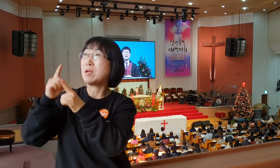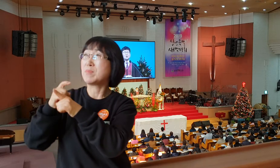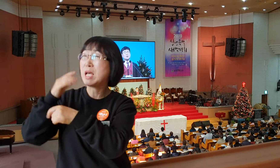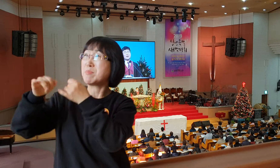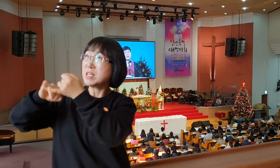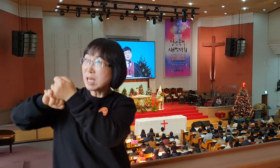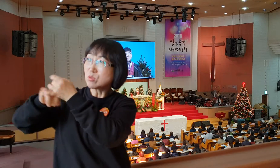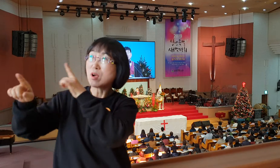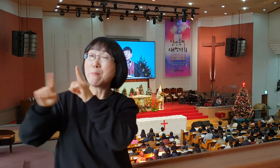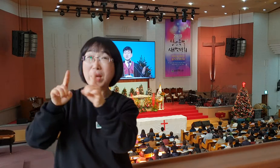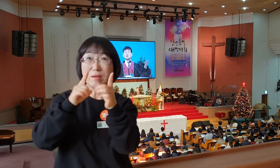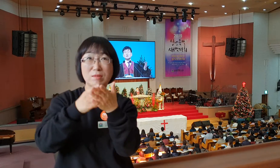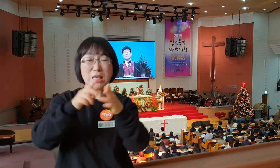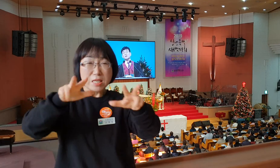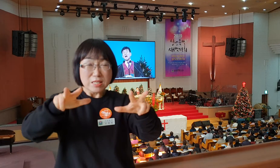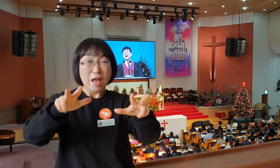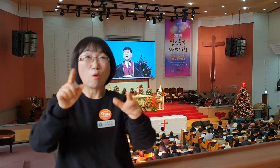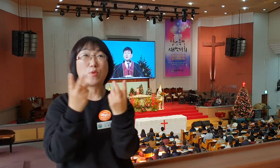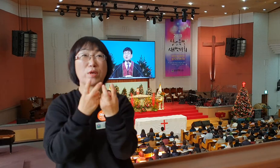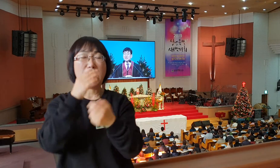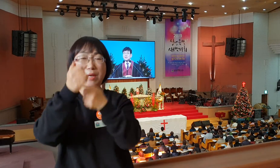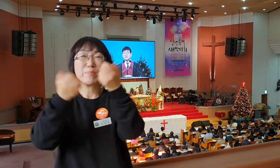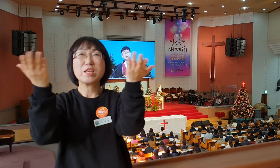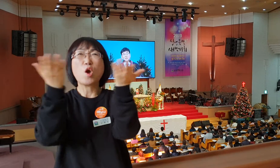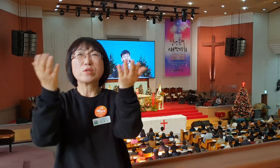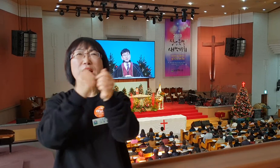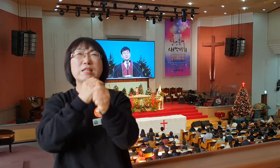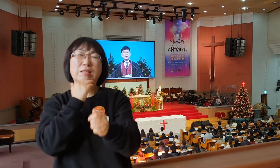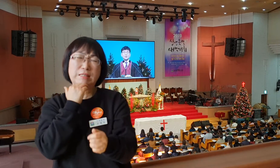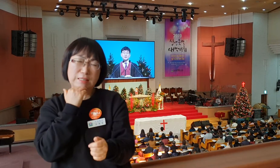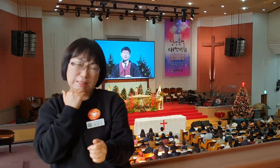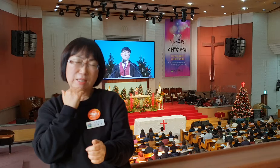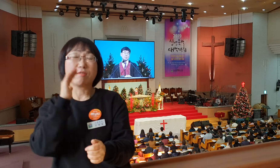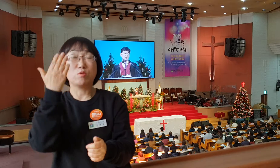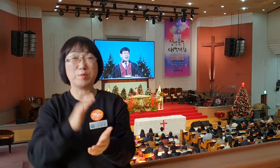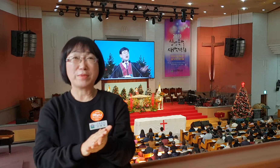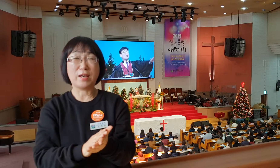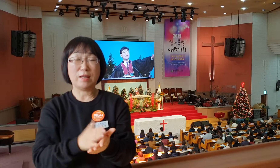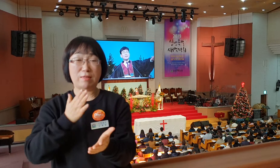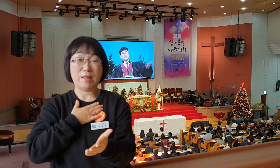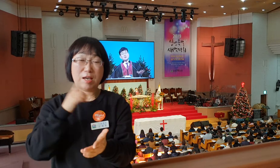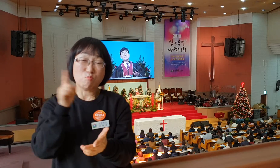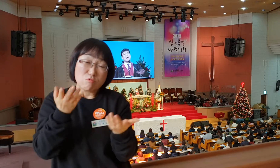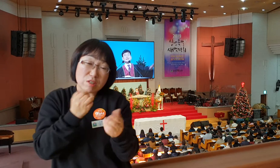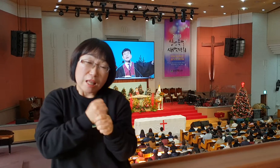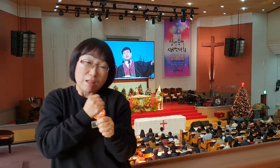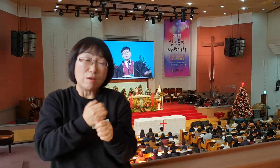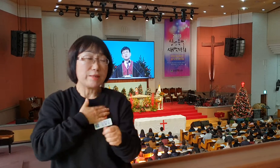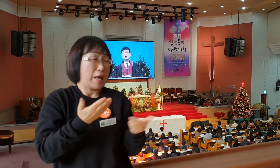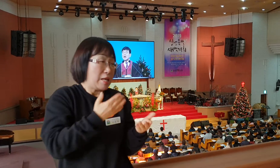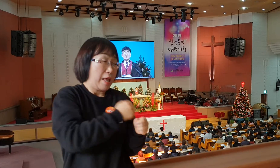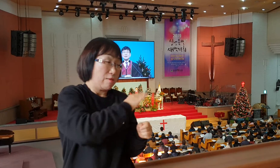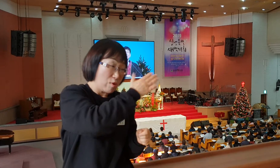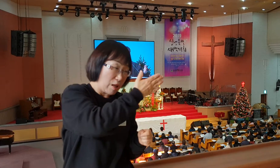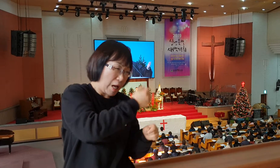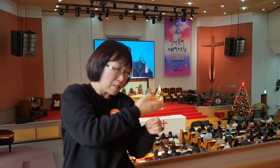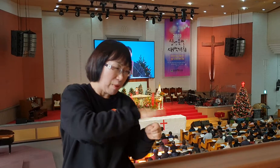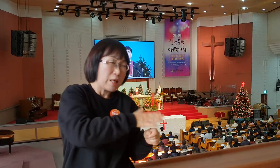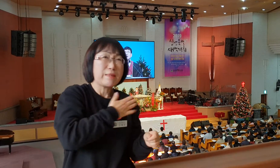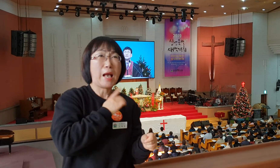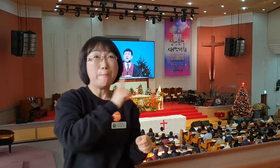하나님의 약속을 말해놨으니 이제는 어떻게 해요 하나님의 역사하시기를 기다릴 수밖에 없어요 내가 뭘 한다고 했으면 내 일을 해야 되겠죠 하지만